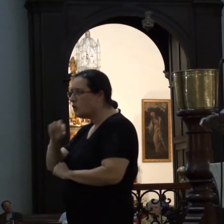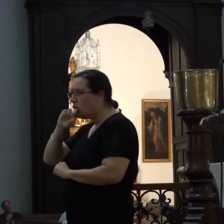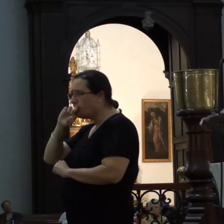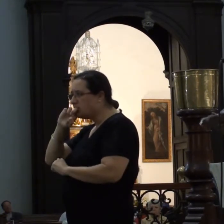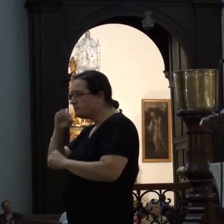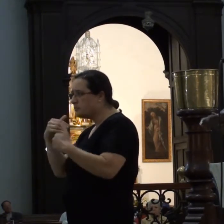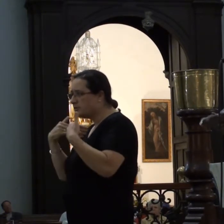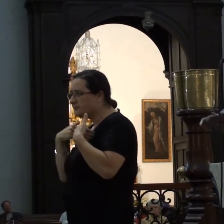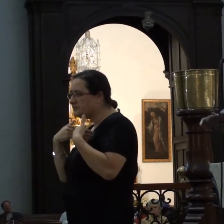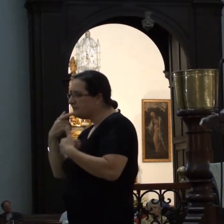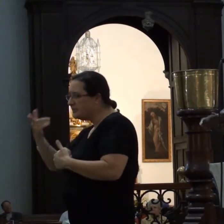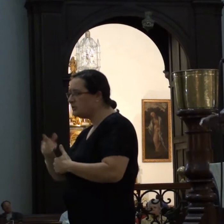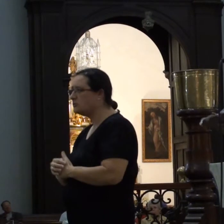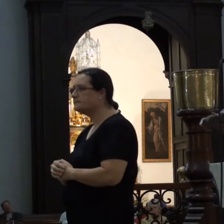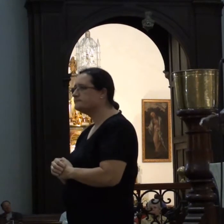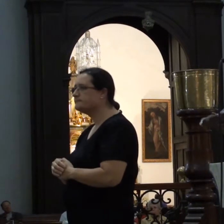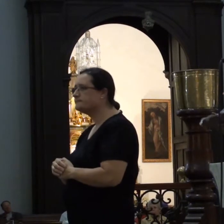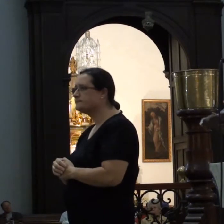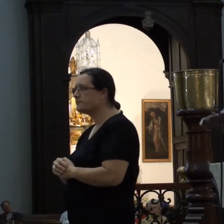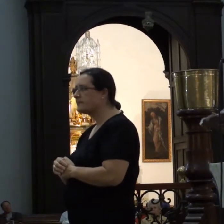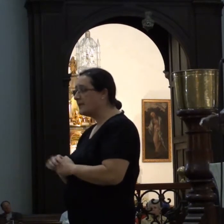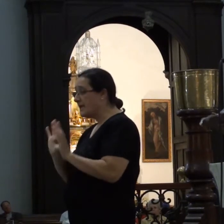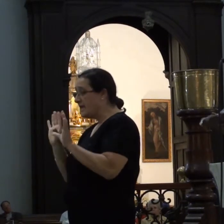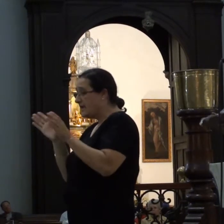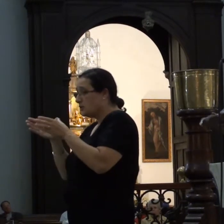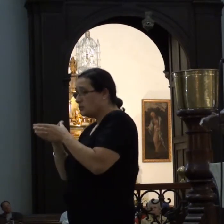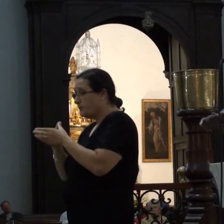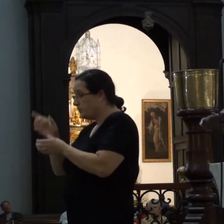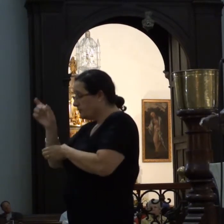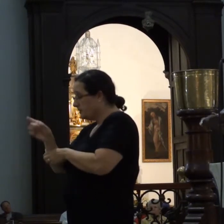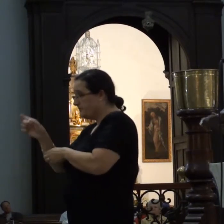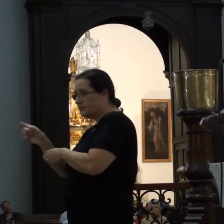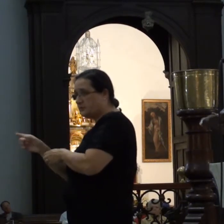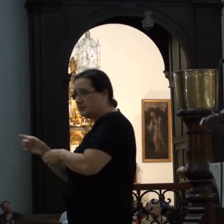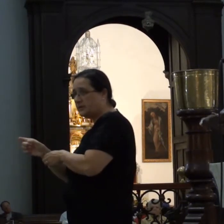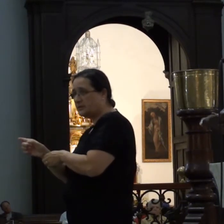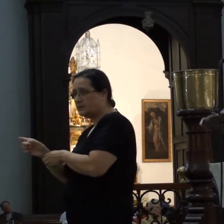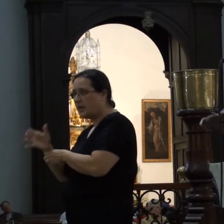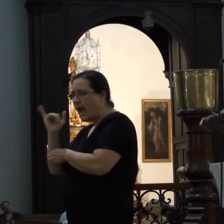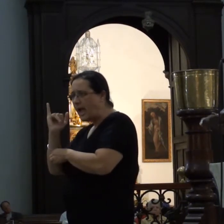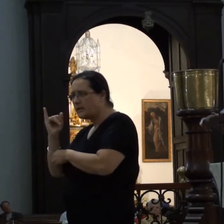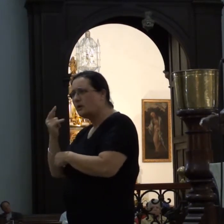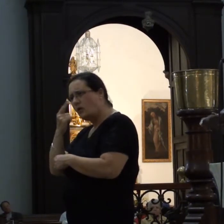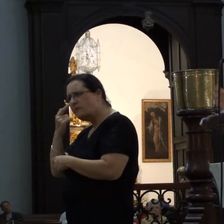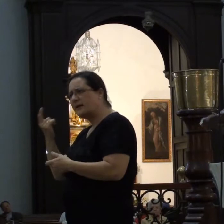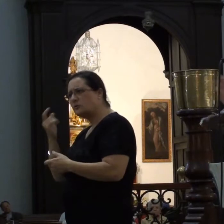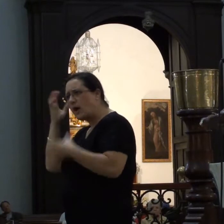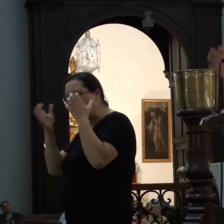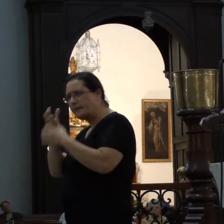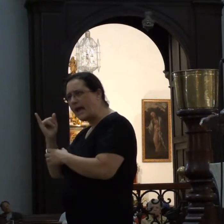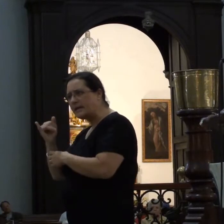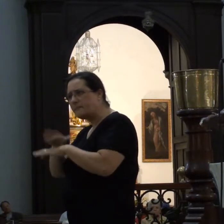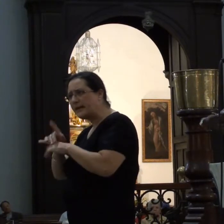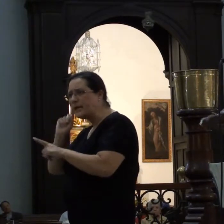dice esta frase el rebaño mismo tiene su olfato para encontrar